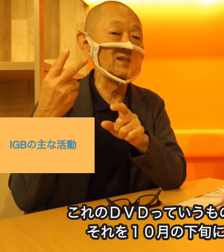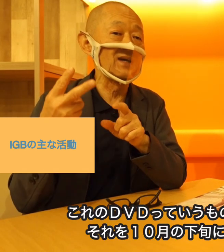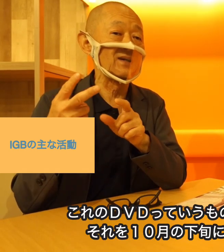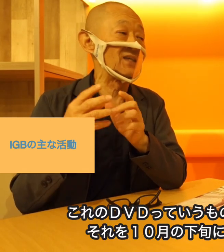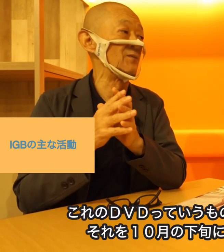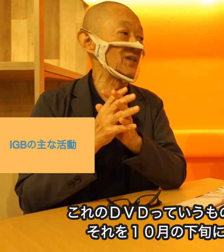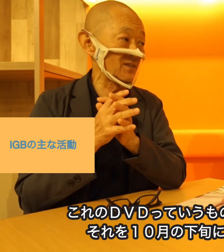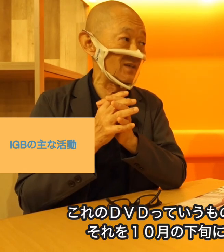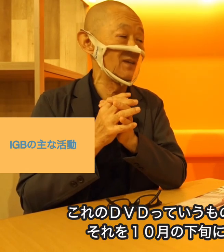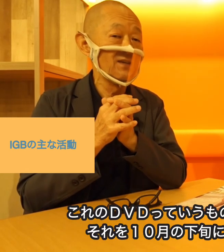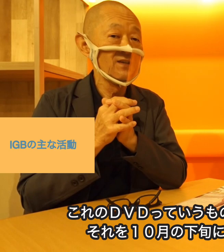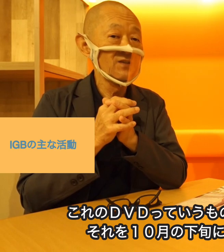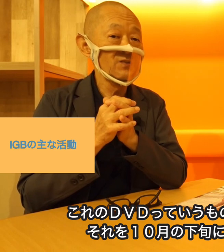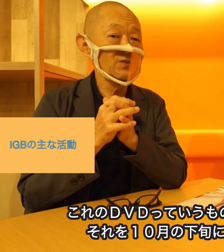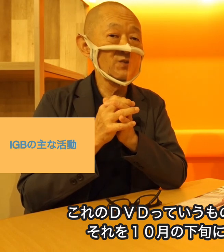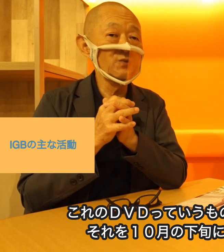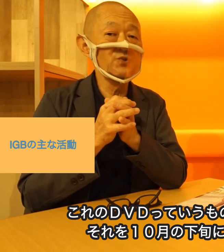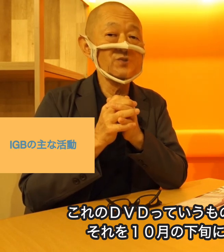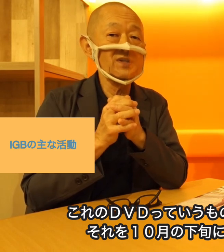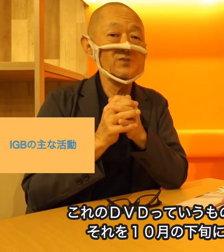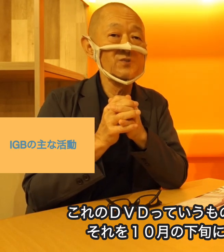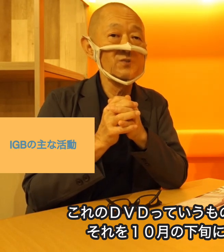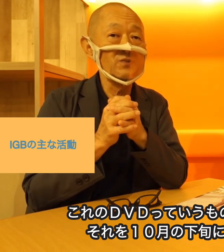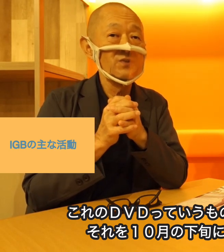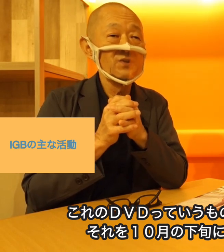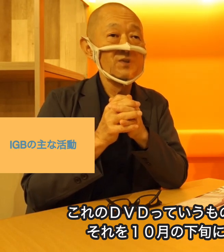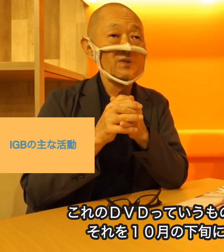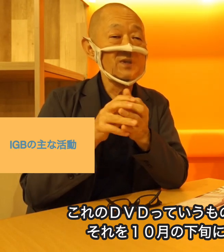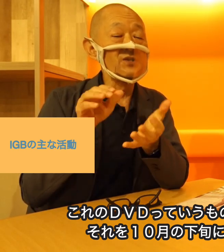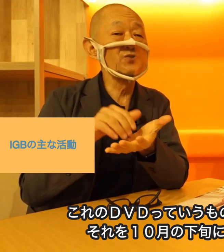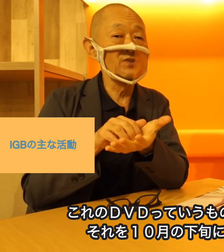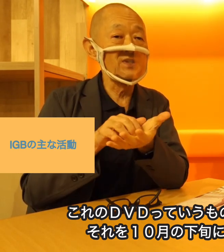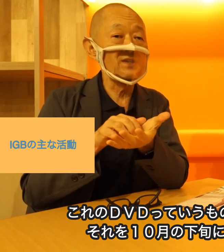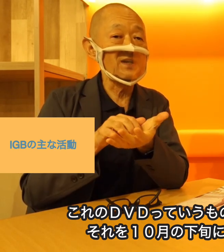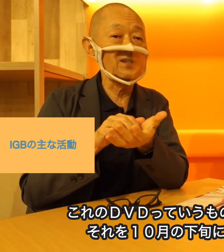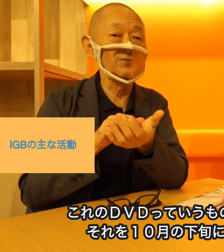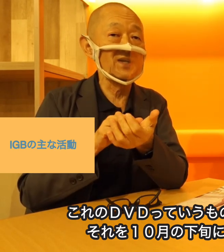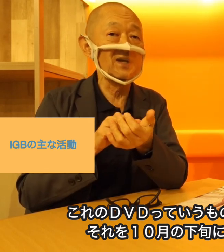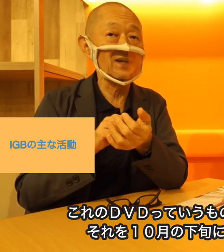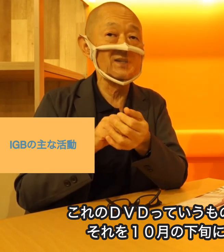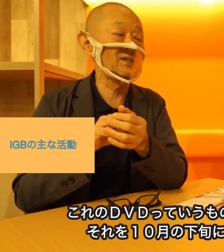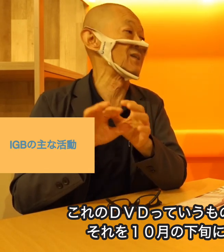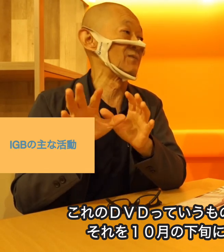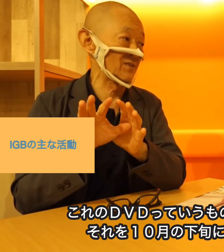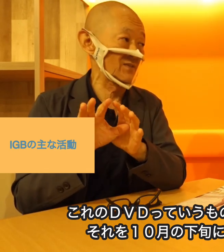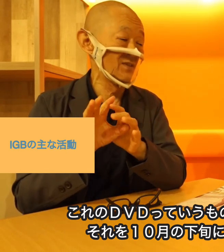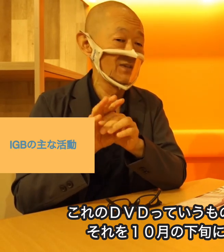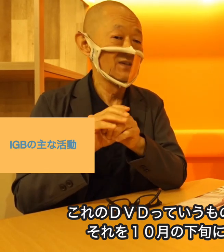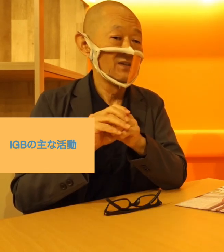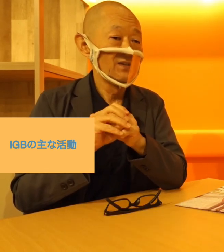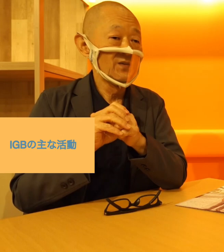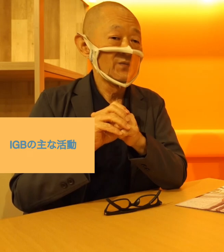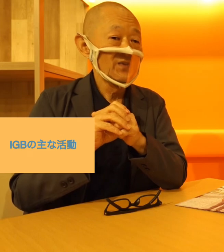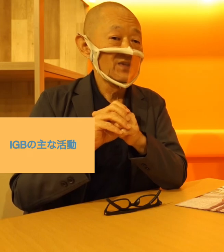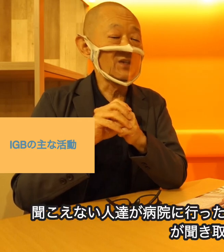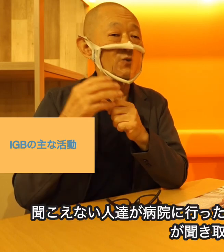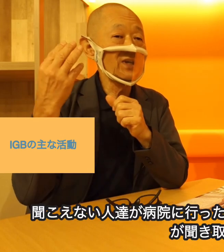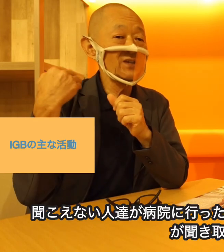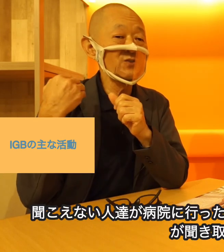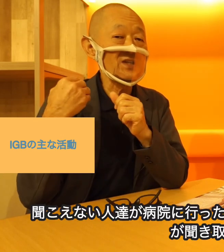弾ができまして、 はい、 それを10月の下旬に発売が開始されます。で、聞こえない人たちが